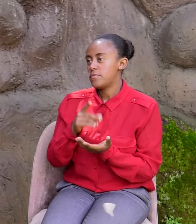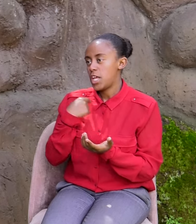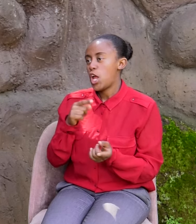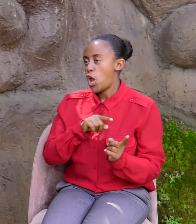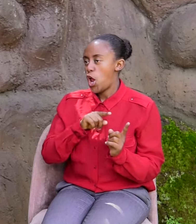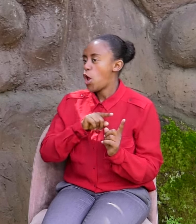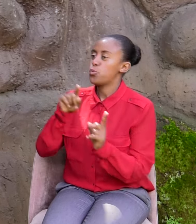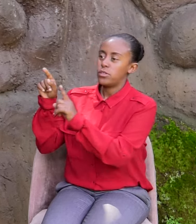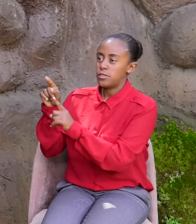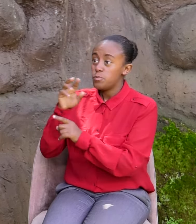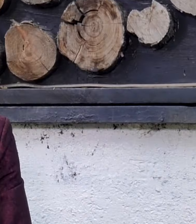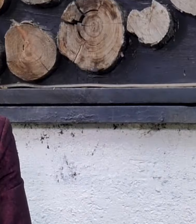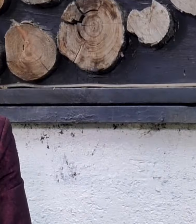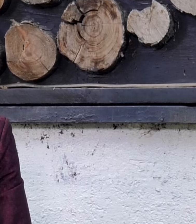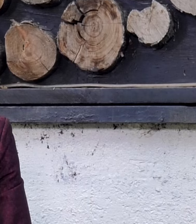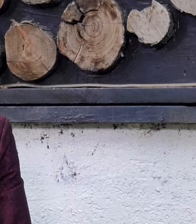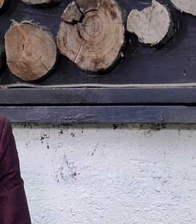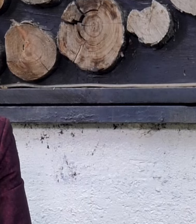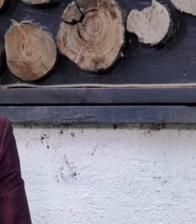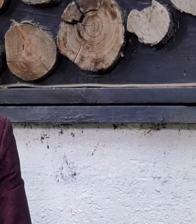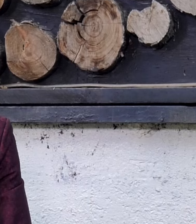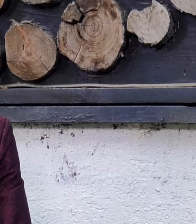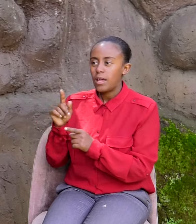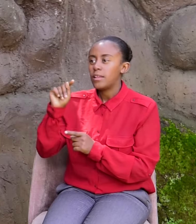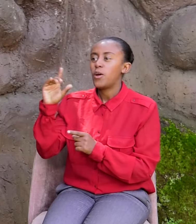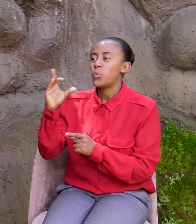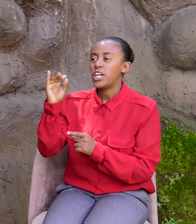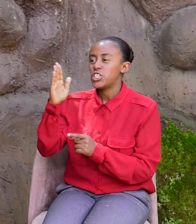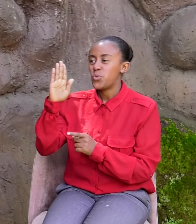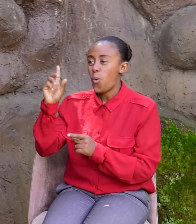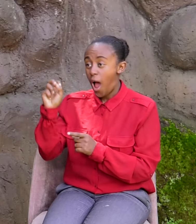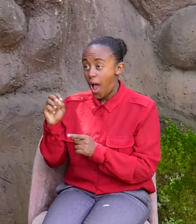ሄድኩኝ ማለት ነው። ምክንያቱም ከዛች ከተኩለሿ ከተማ